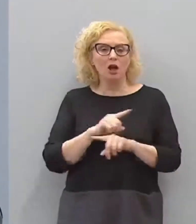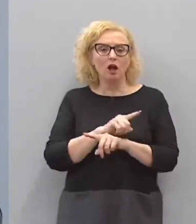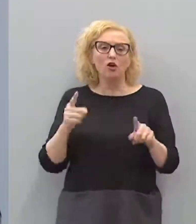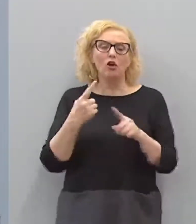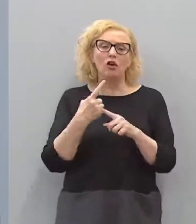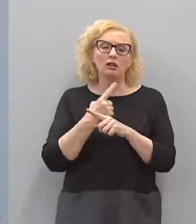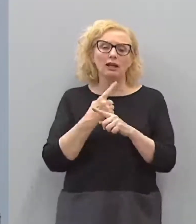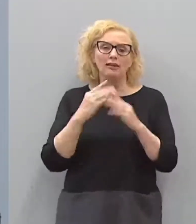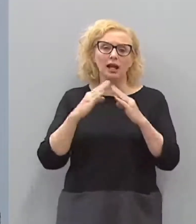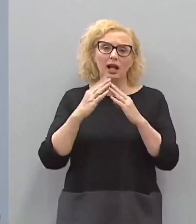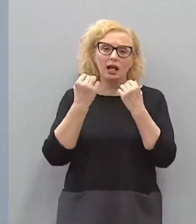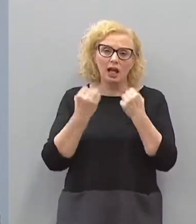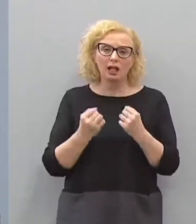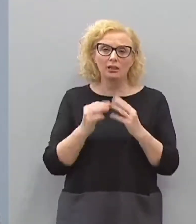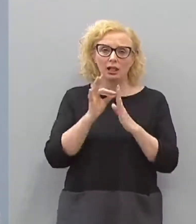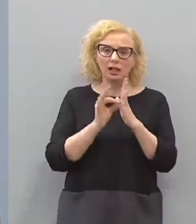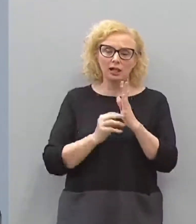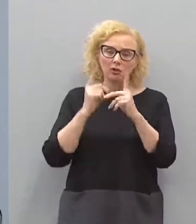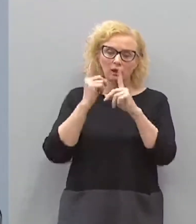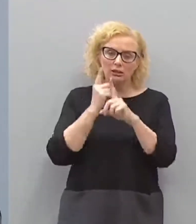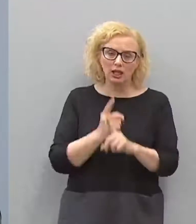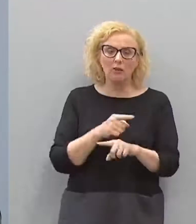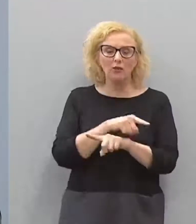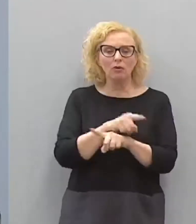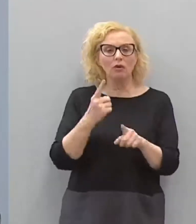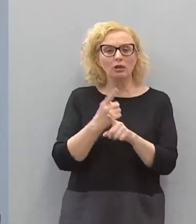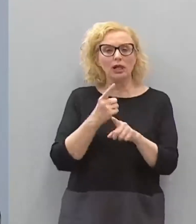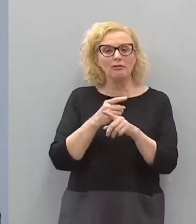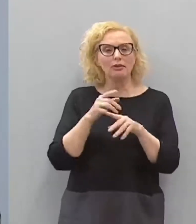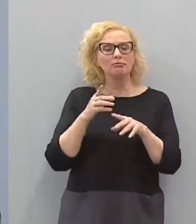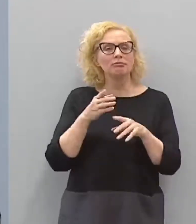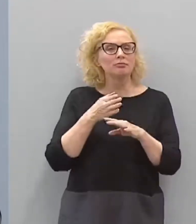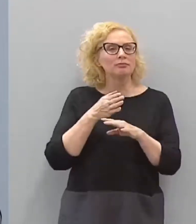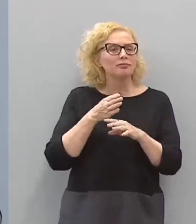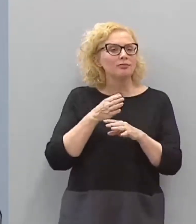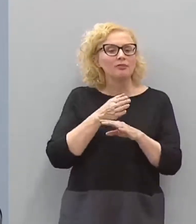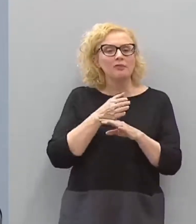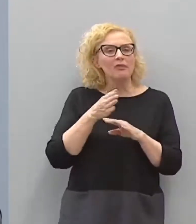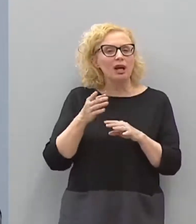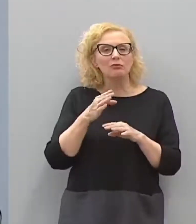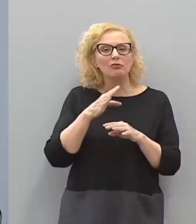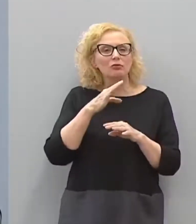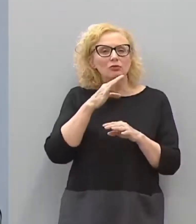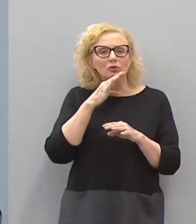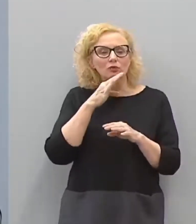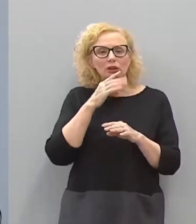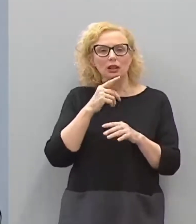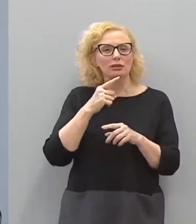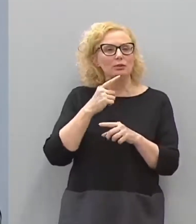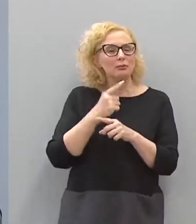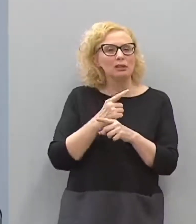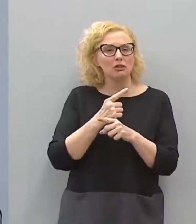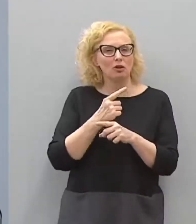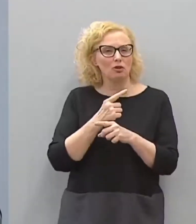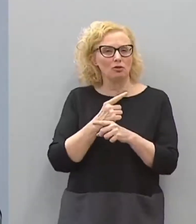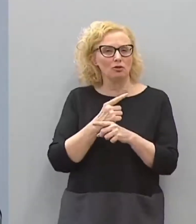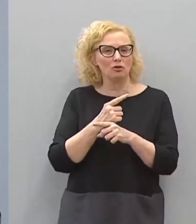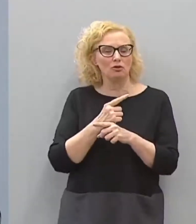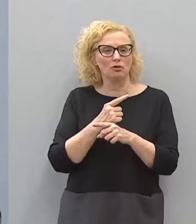casa devono rispettare le regole devono muoversi il giusto necessario per fare le operazioni diciamo